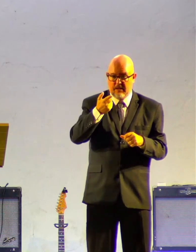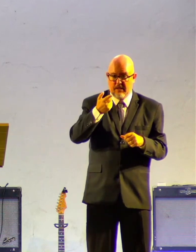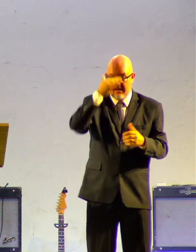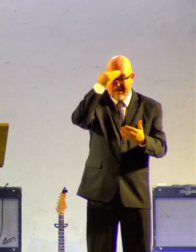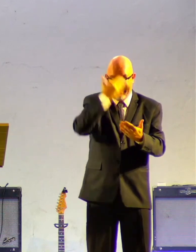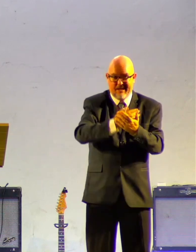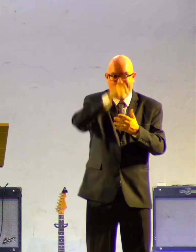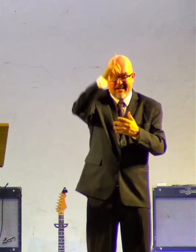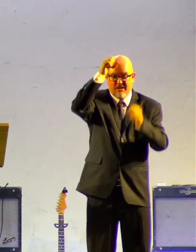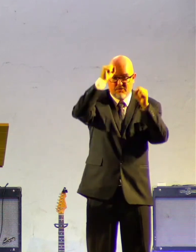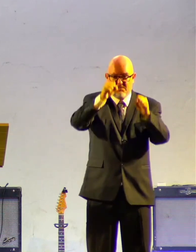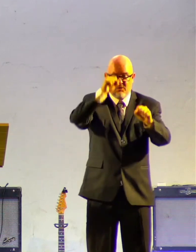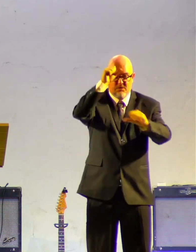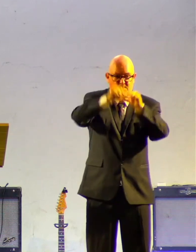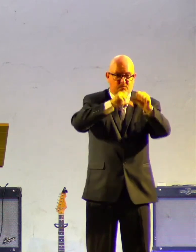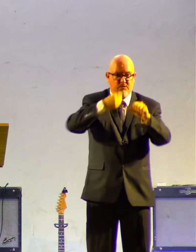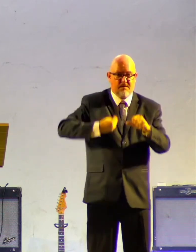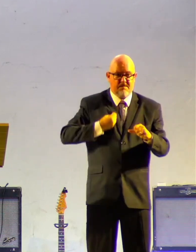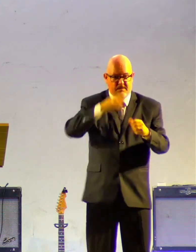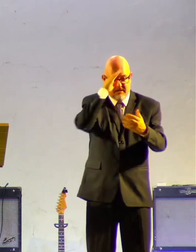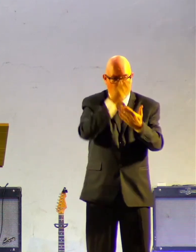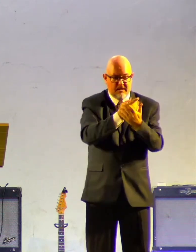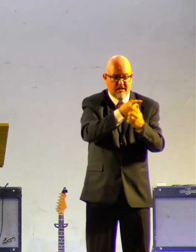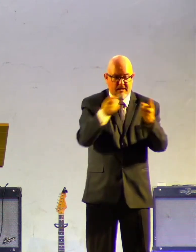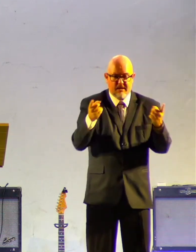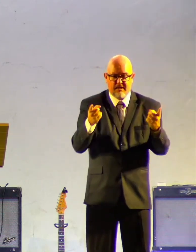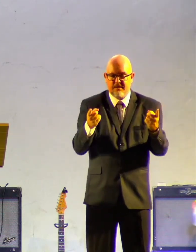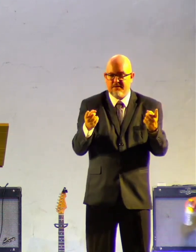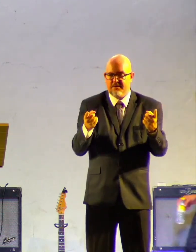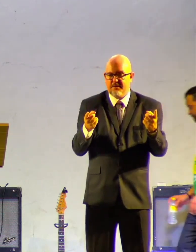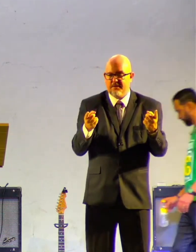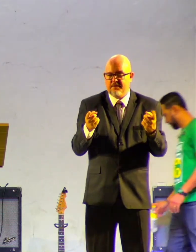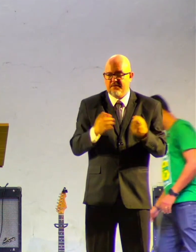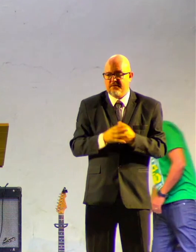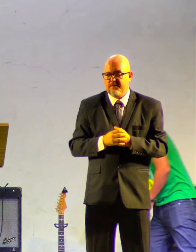Você crê que Deus possa trazer hoje um avivamento?